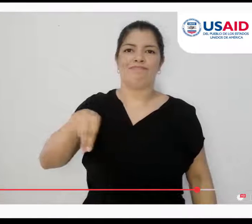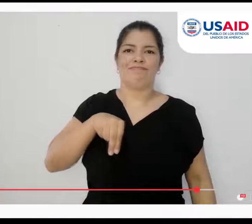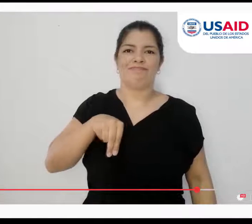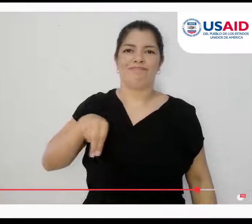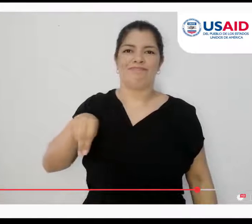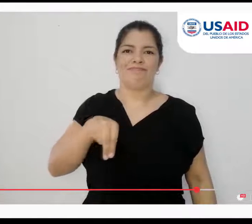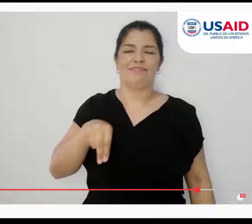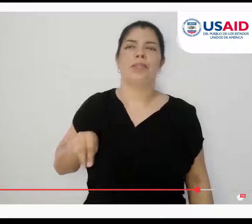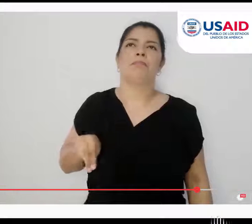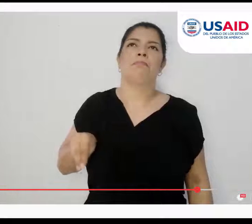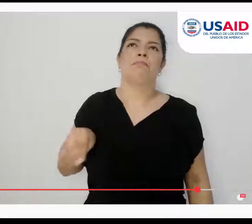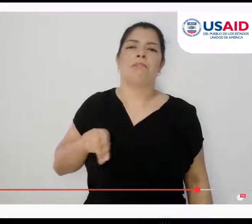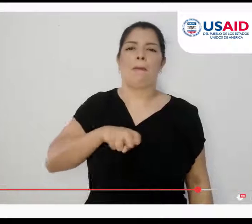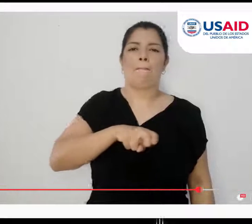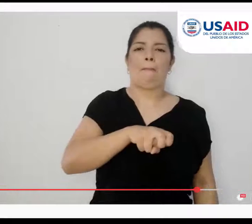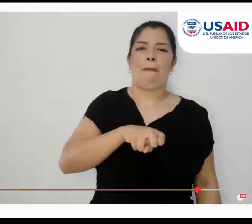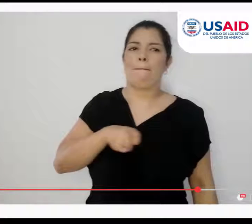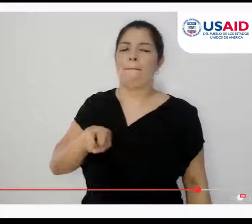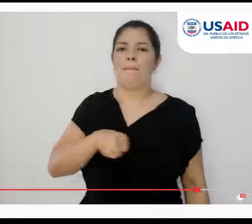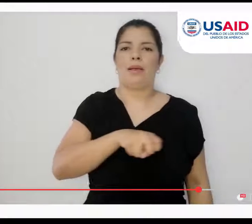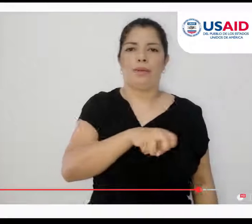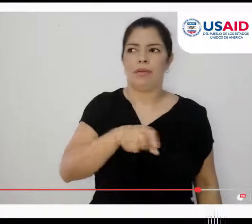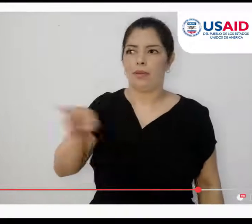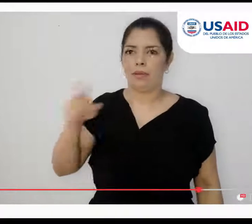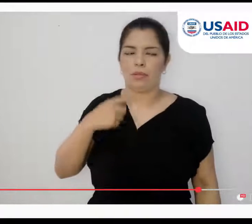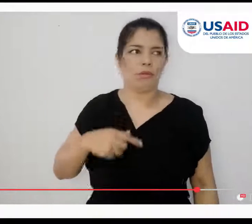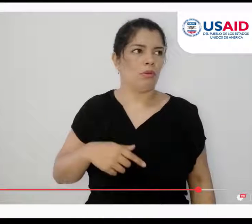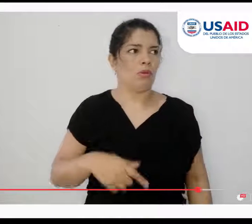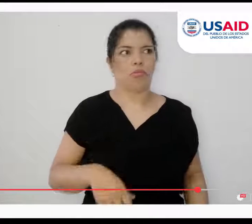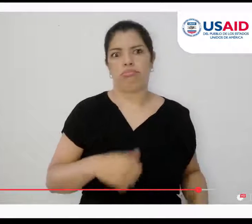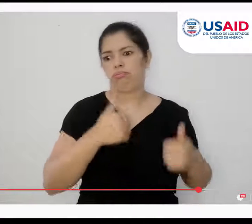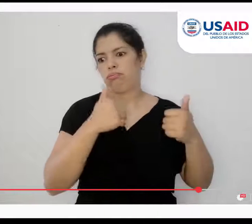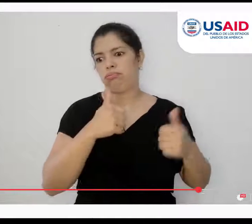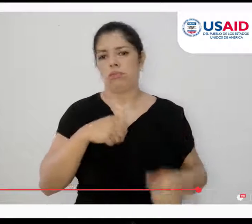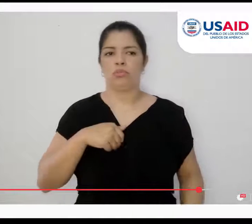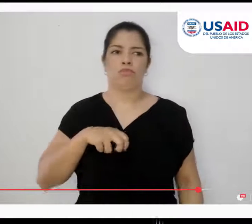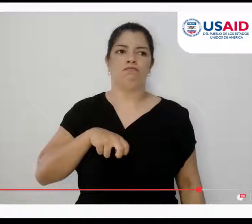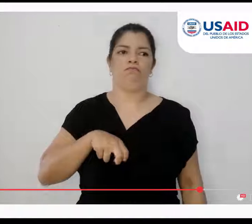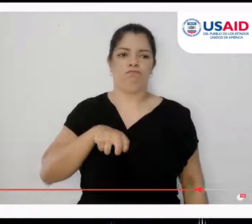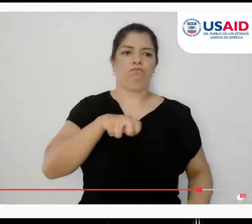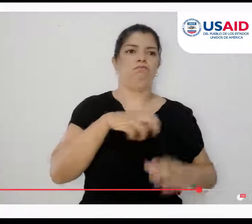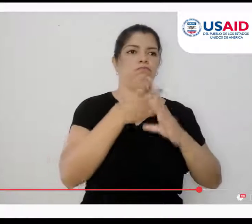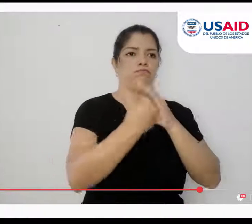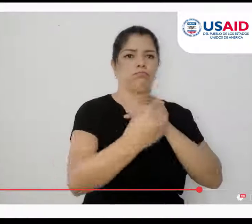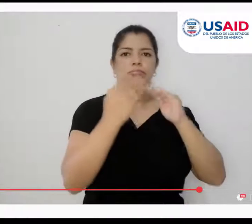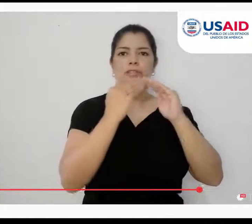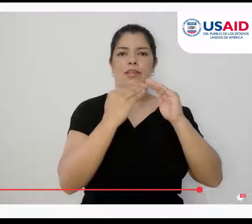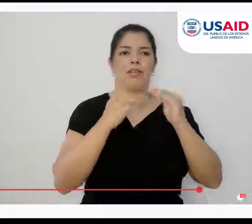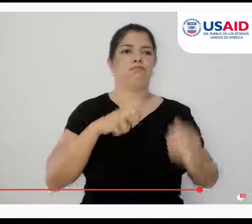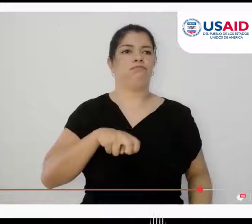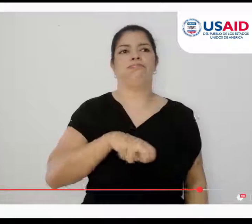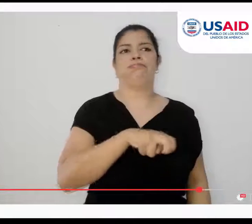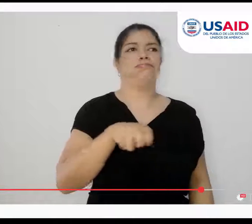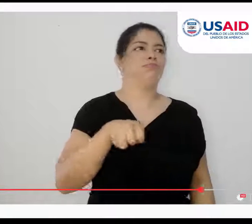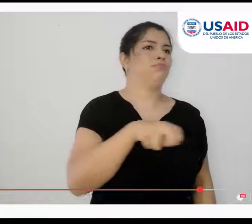electrónica y la persona dijo, uy, yo ya con esto realmente me siento muy bien. Me siento que esto me da alas, ya